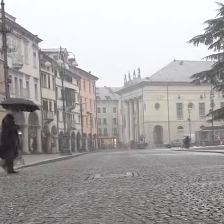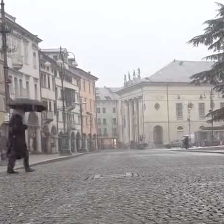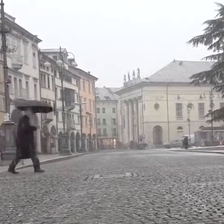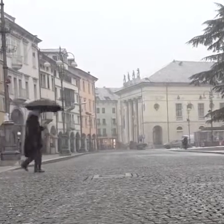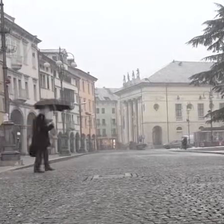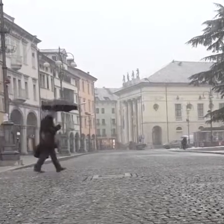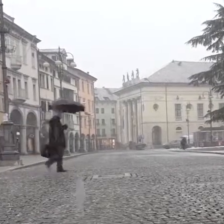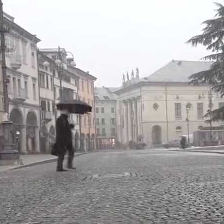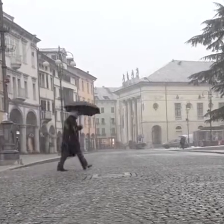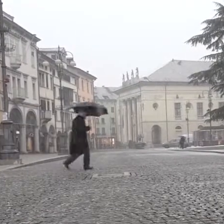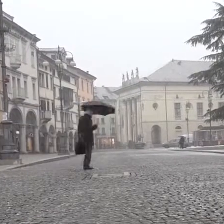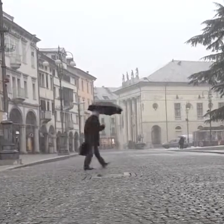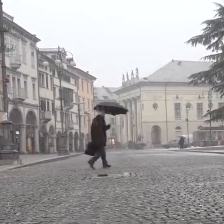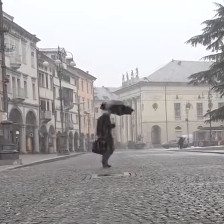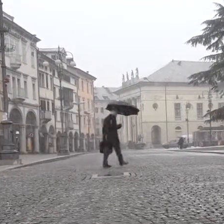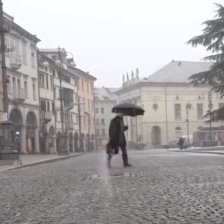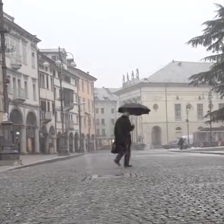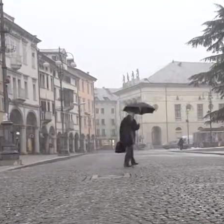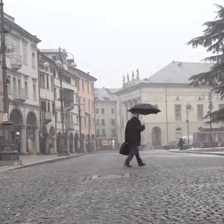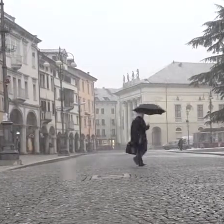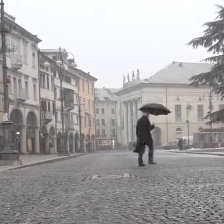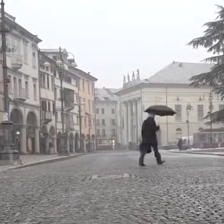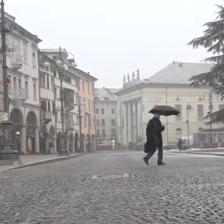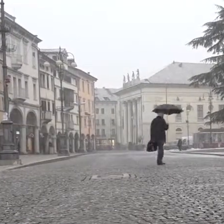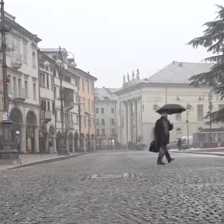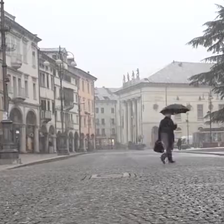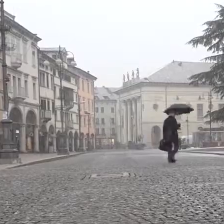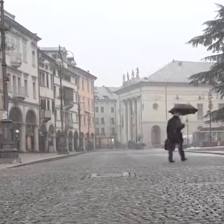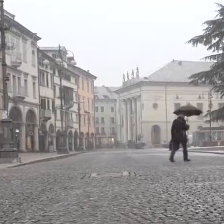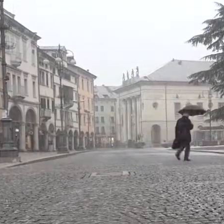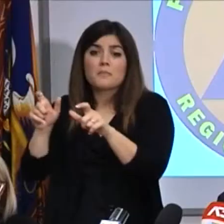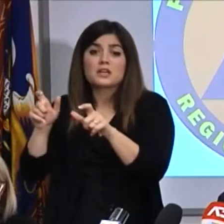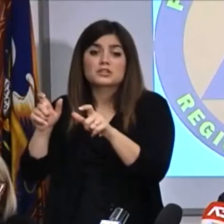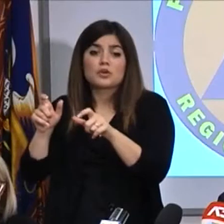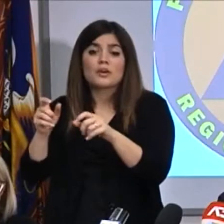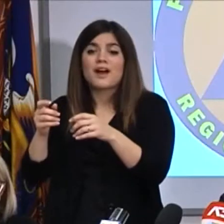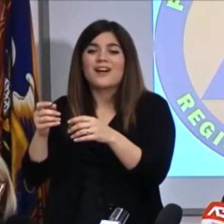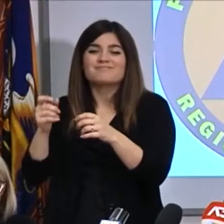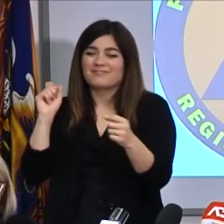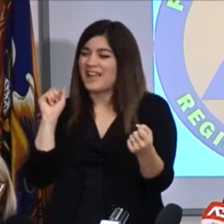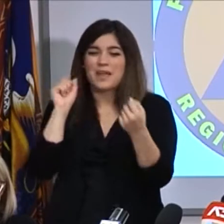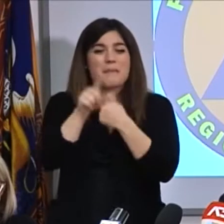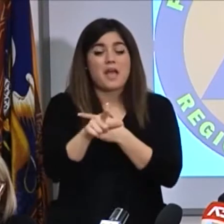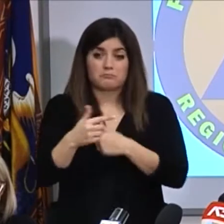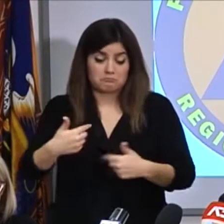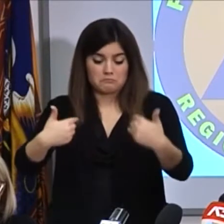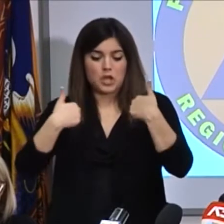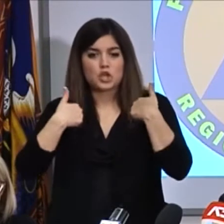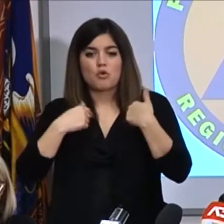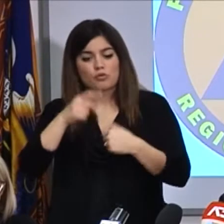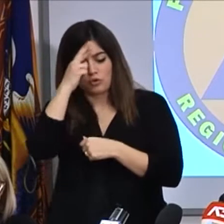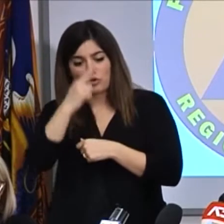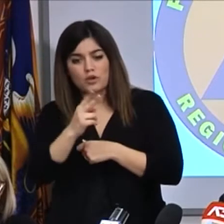la stessa cosa che chiuderne e uno con milioni di abitanti quanti a che la rispetteranno e non è giusto non rispettare una norma no